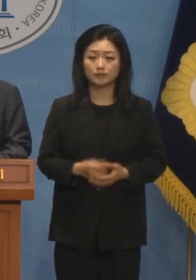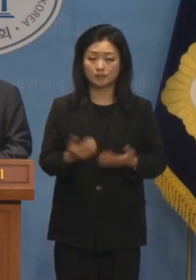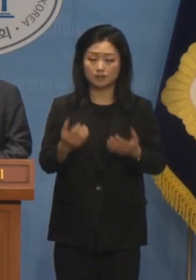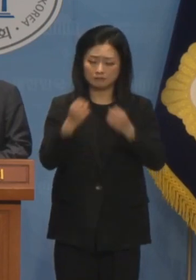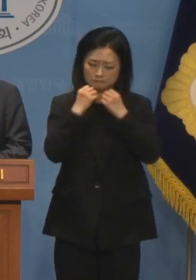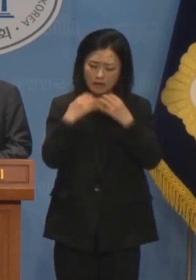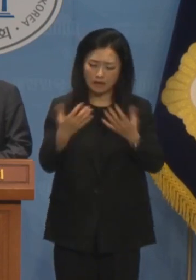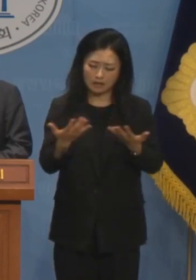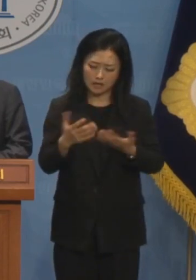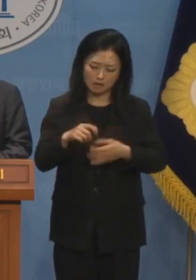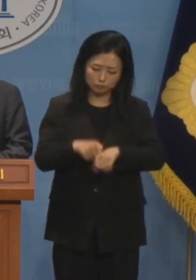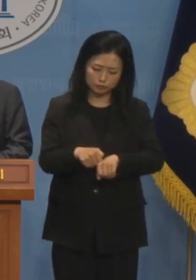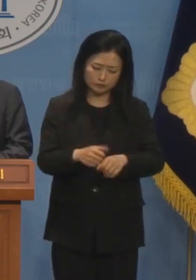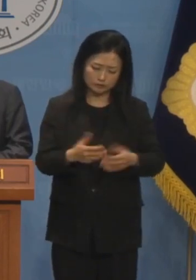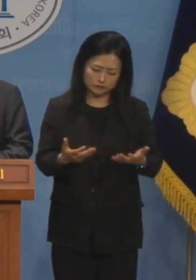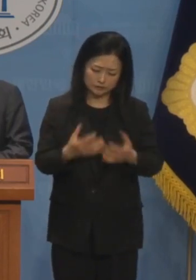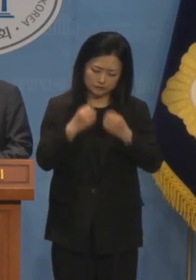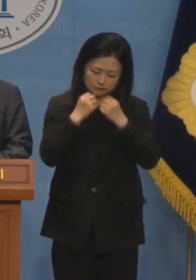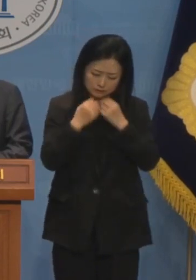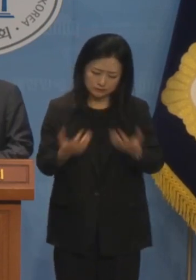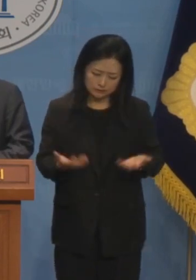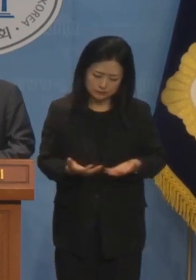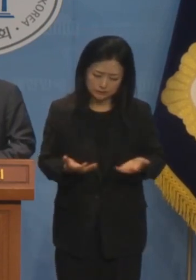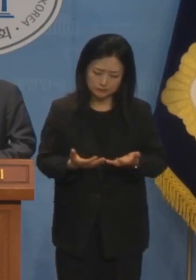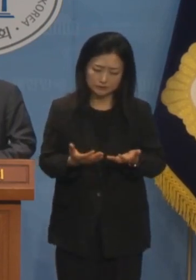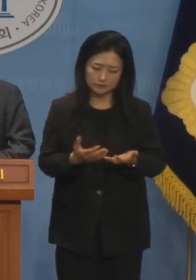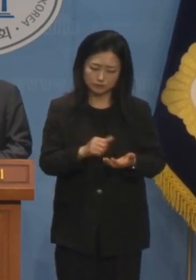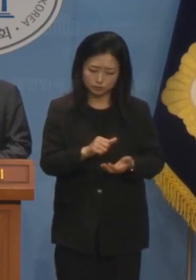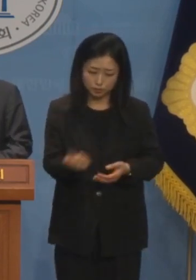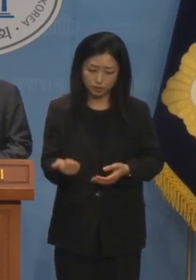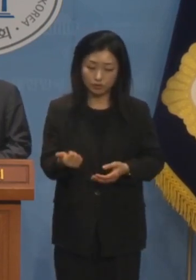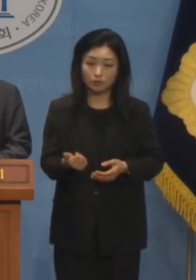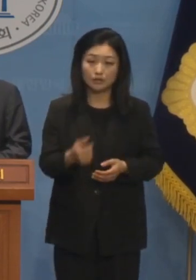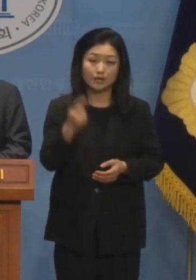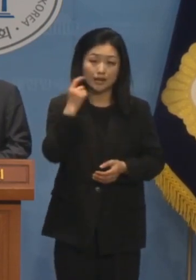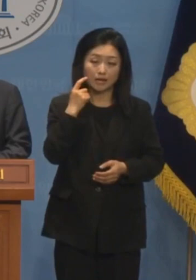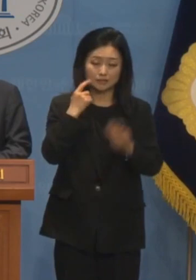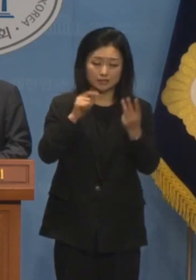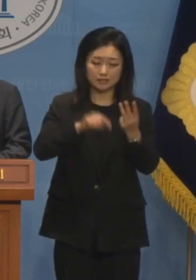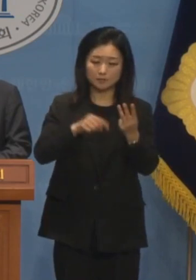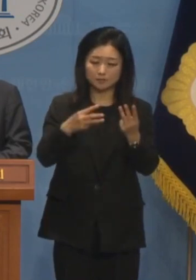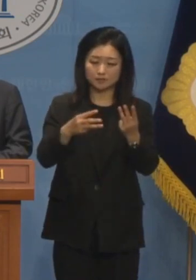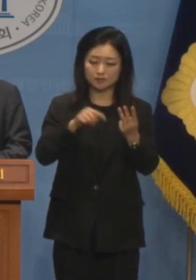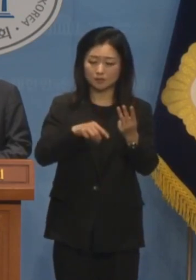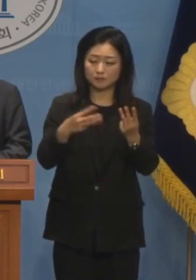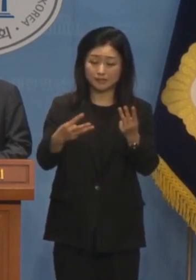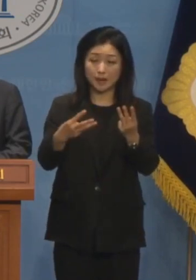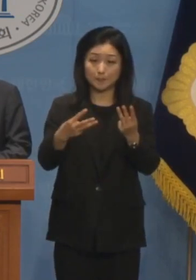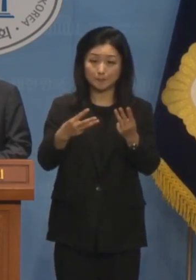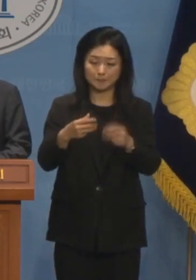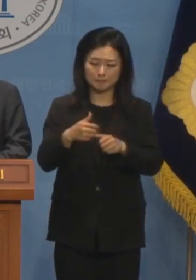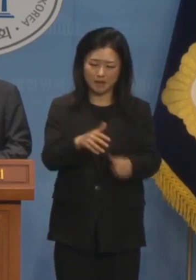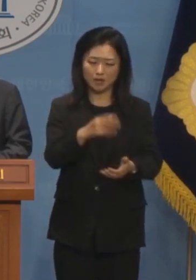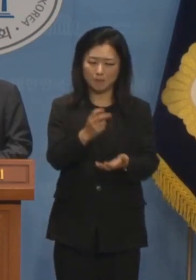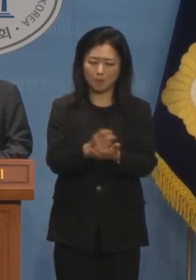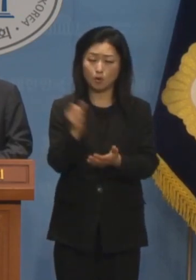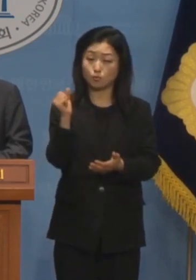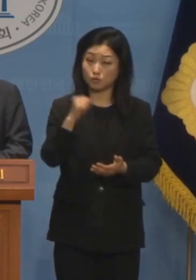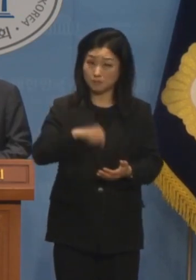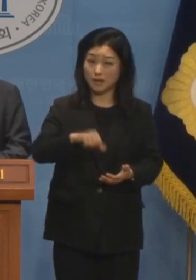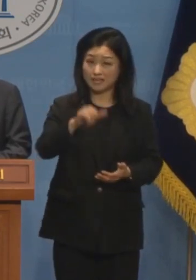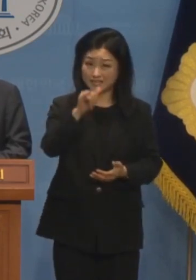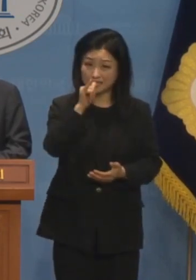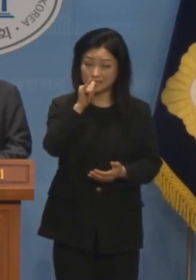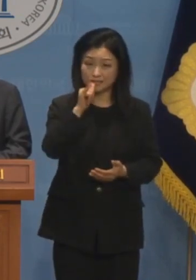과로사가 계속해서 발생하고 있는, 그리고 가짜 3.3 파견법 위반 등의 소지가